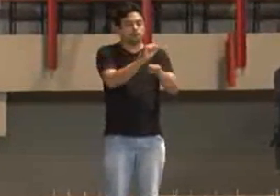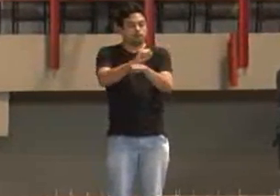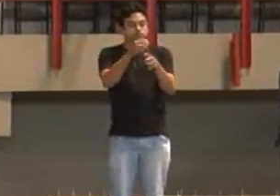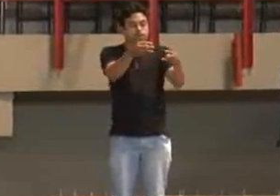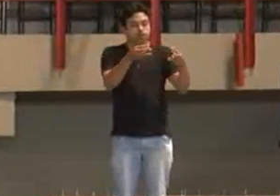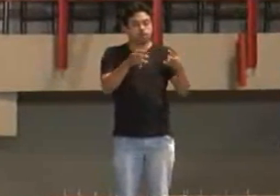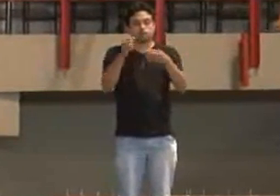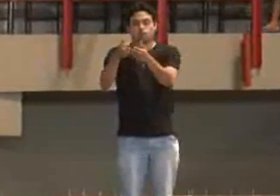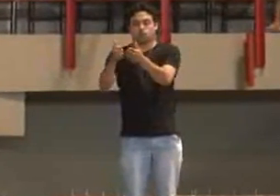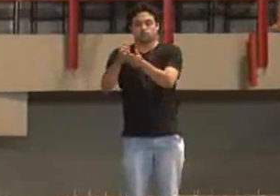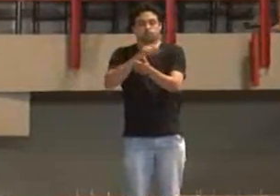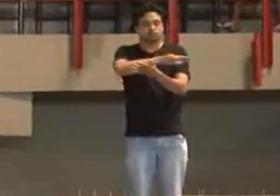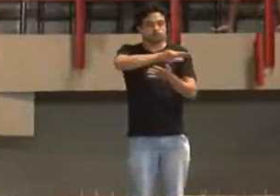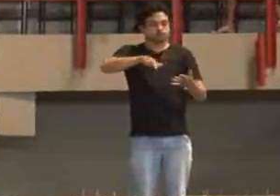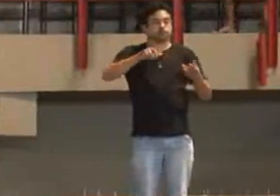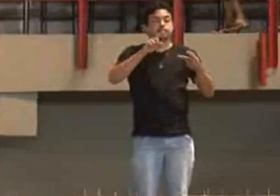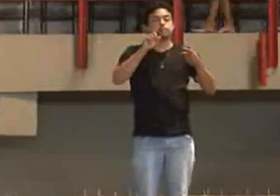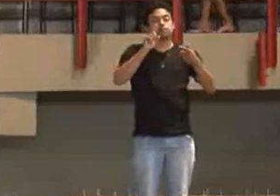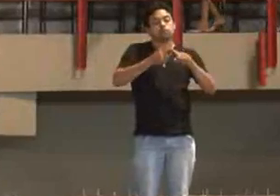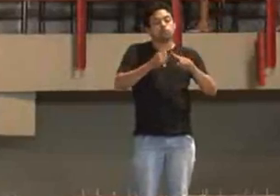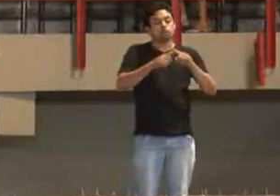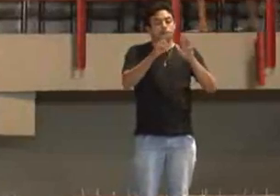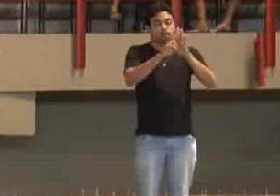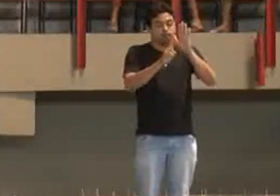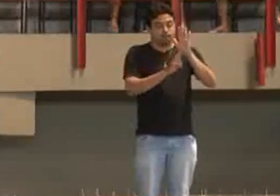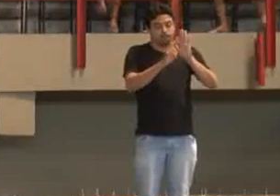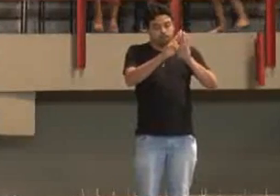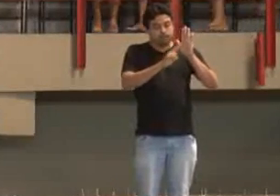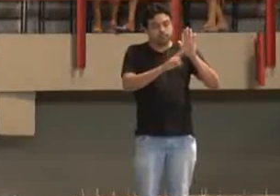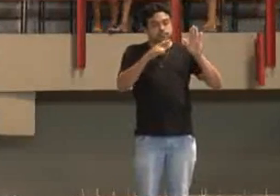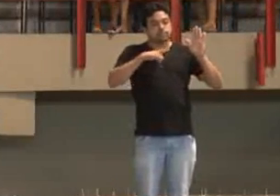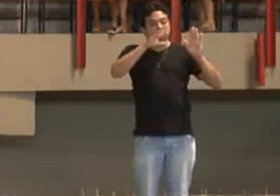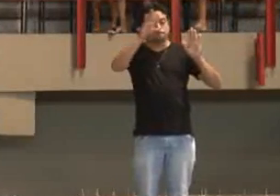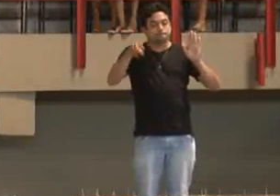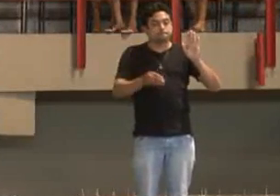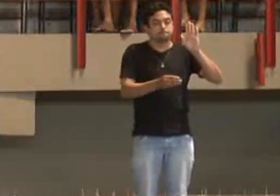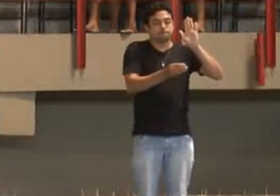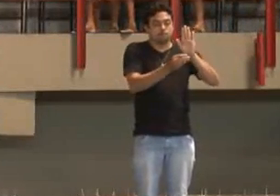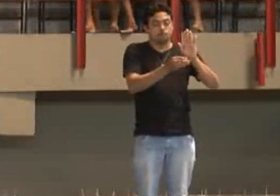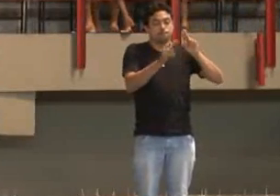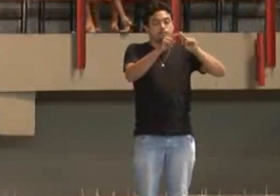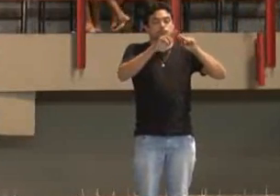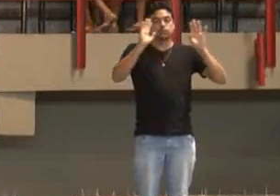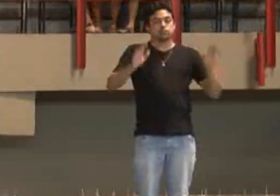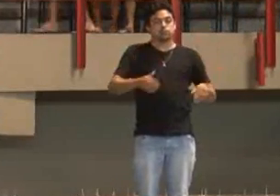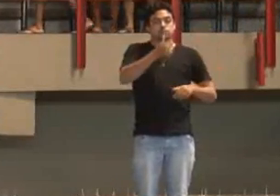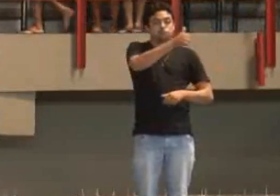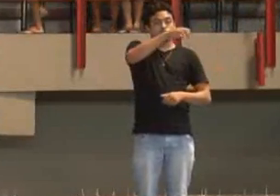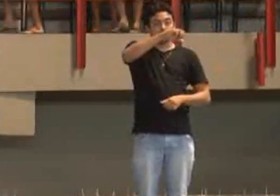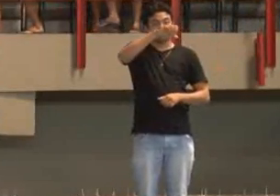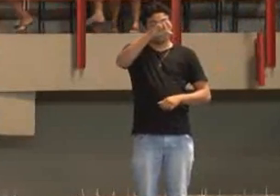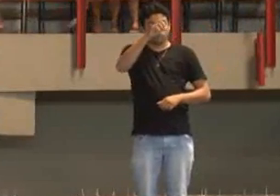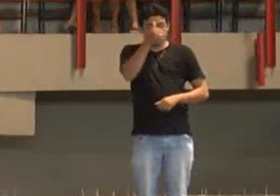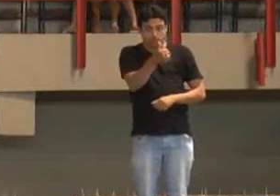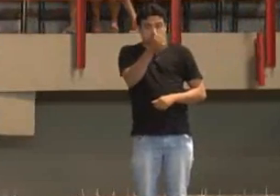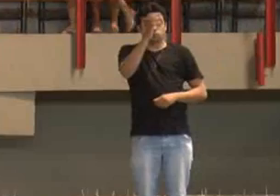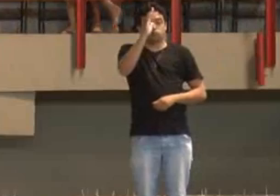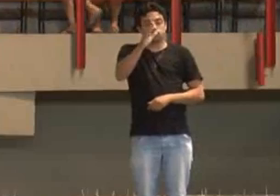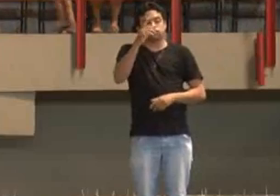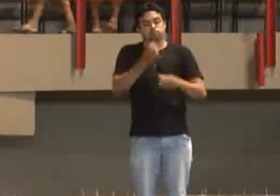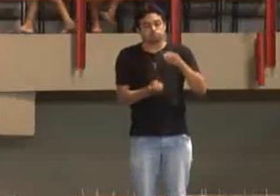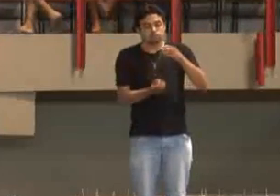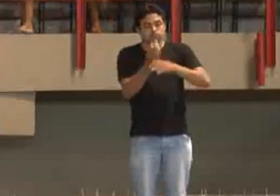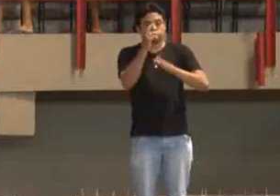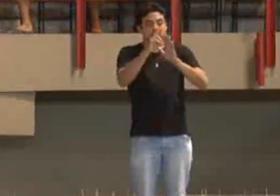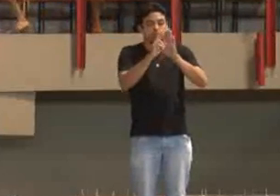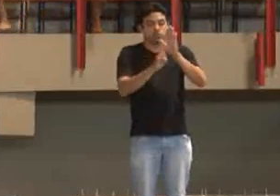Trânsito somente regulamenta o assunto quando cabe alguma complementação. Desde 1991, com a implantação